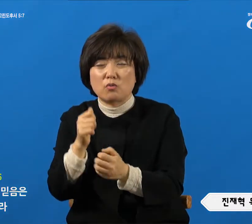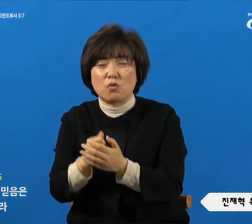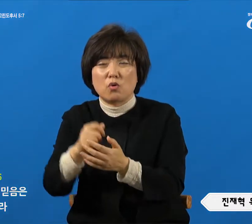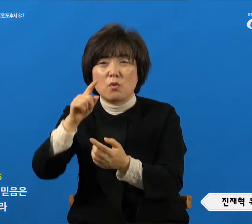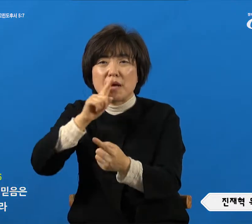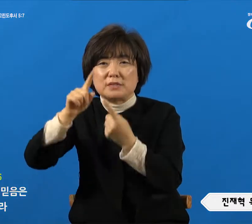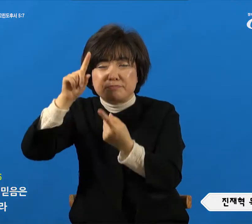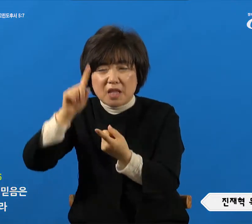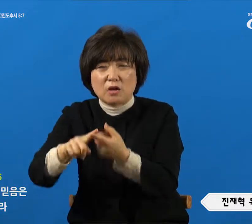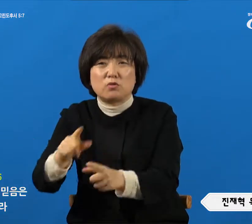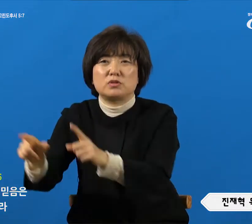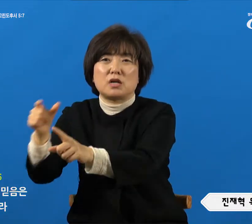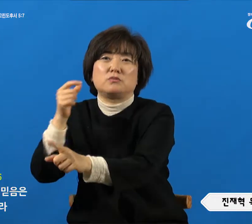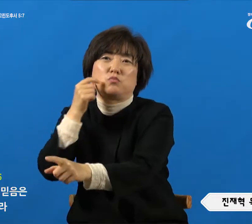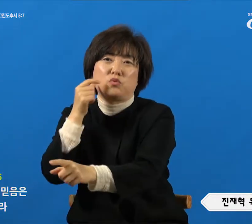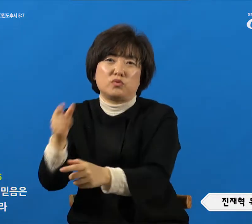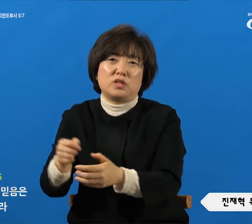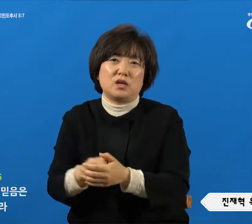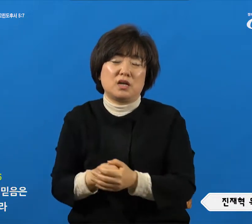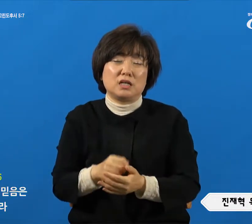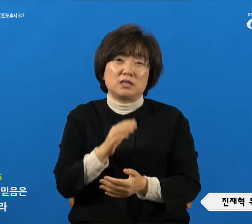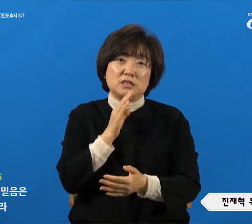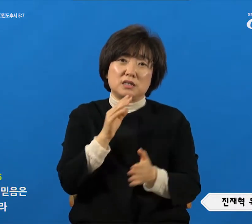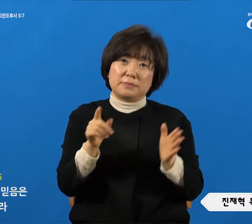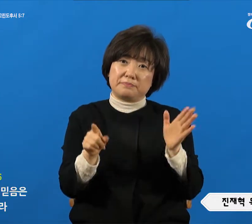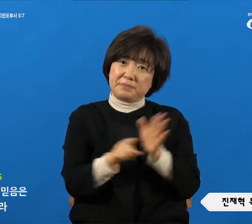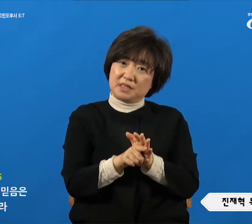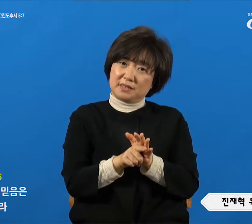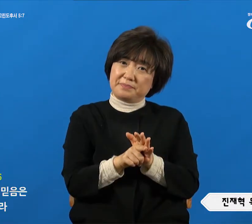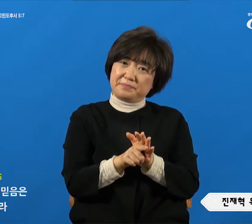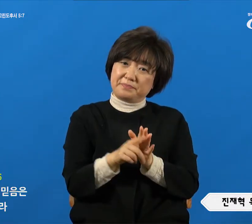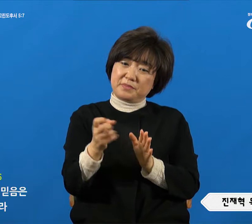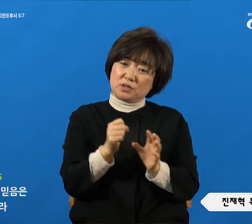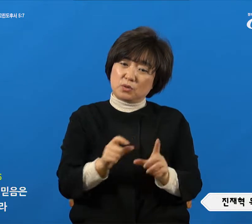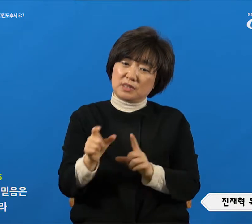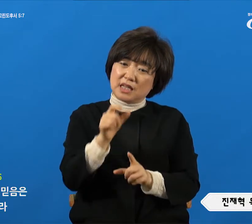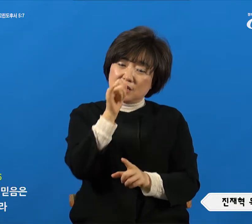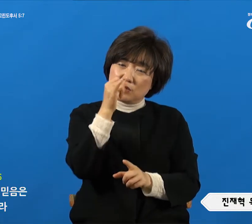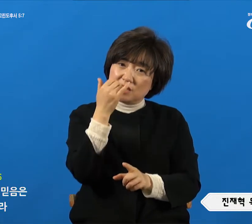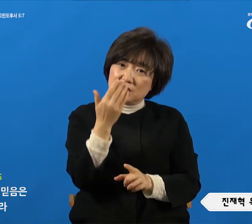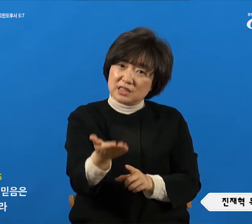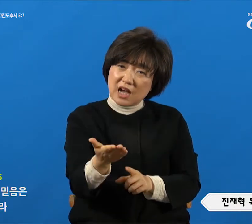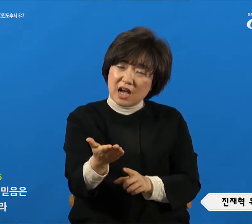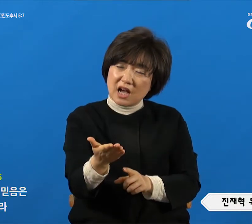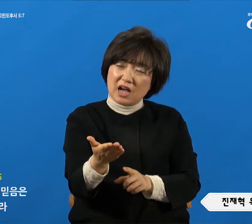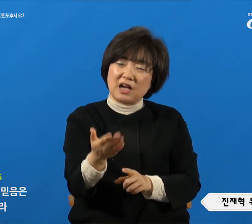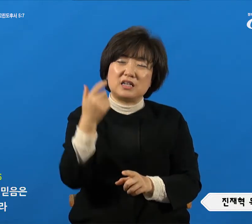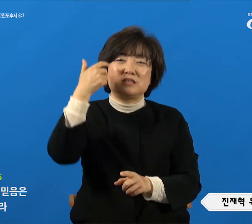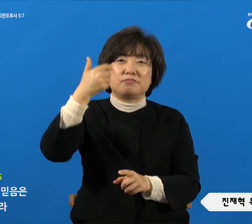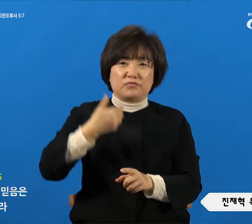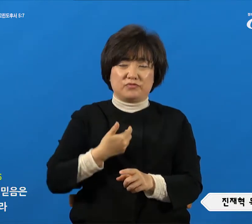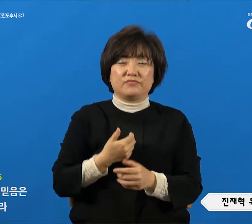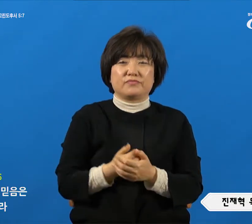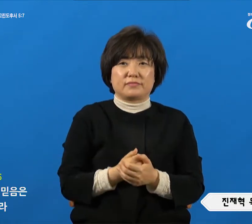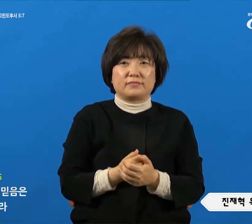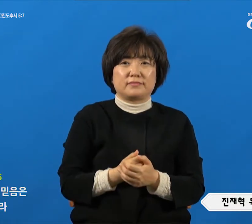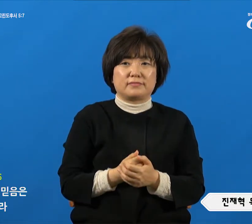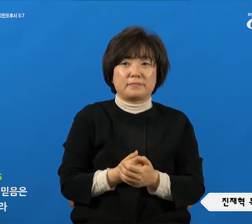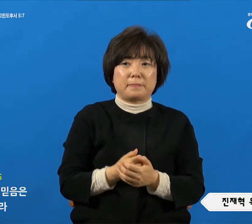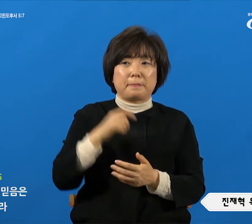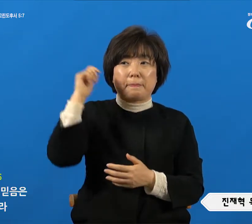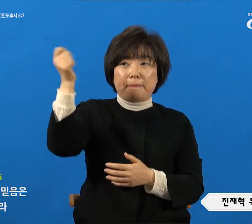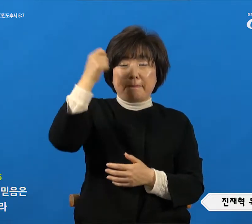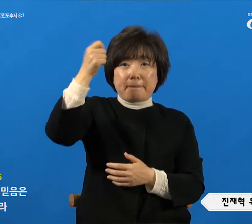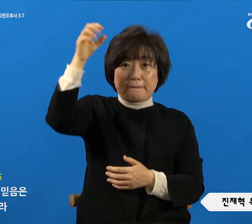못합니다. 우리에게 정말 믿음으로 살고 있는가라는 질문을 던져봅니다. 저는